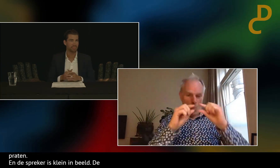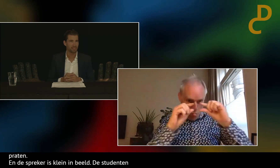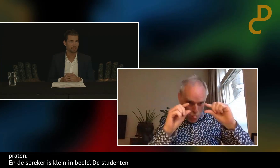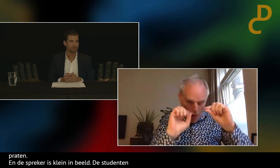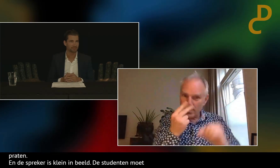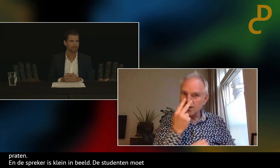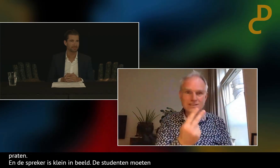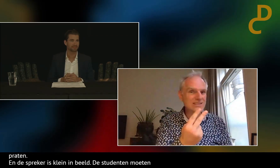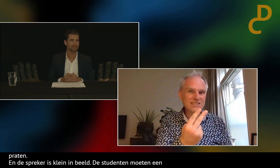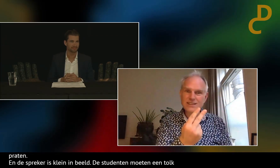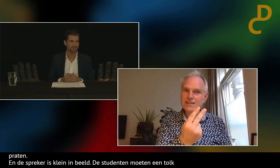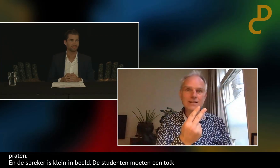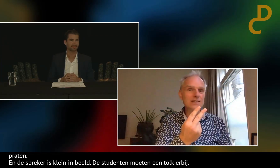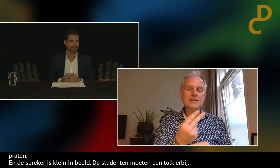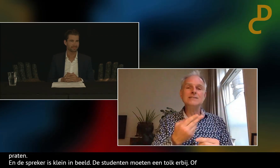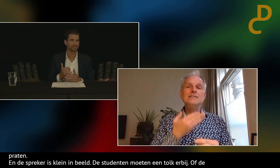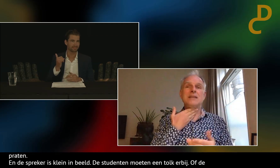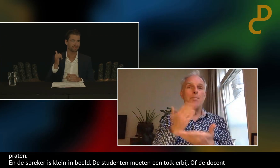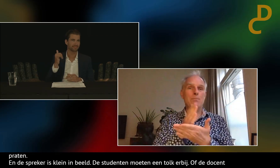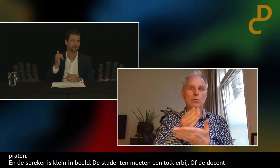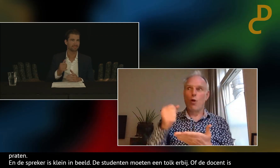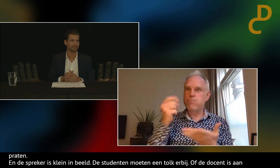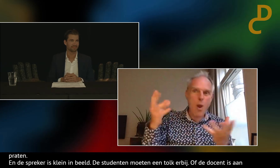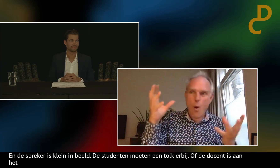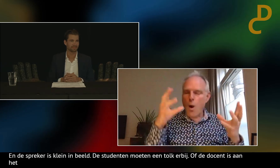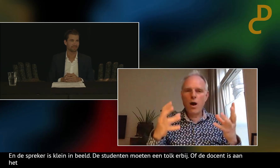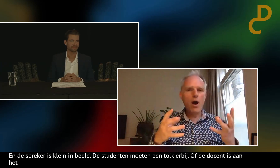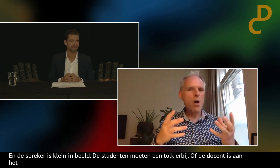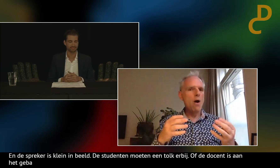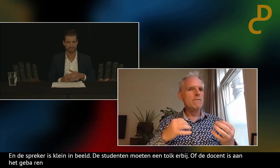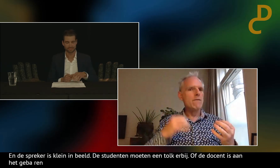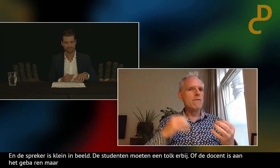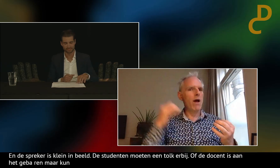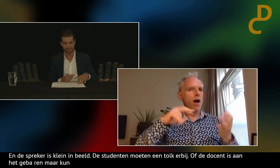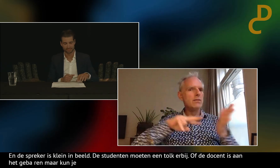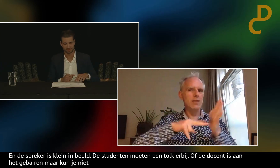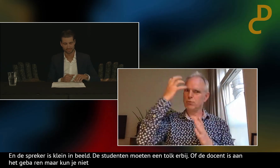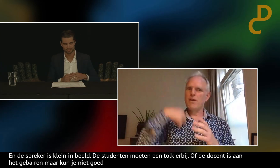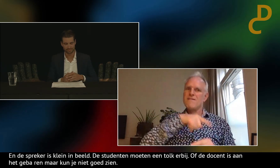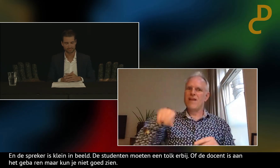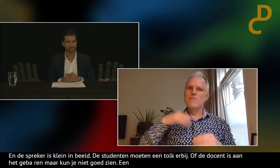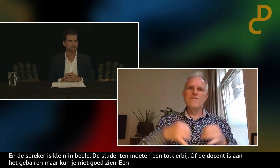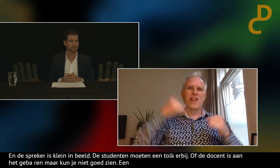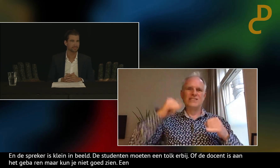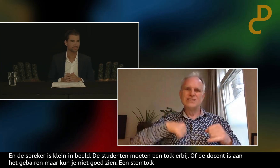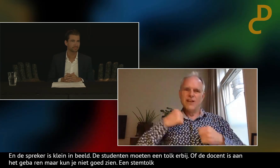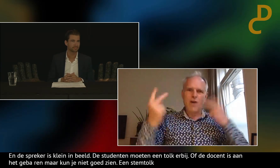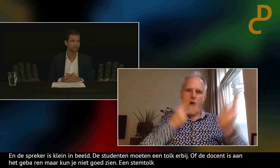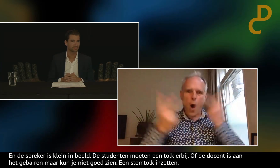die is aan het gebaren, maar op heel klein beeld wat je niet goed kan zien. En een stemtolk inzetten. Dus het waren wel heel veel technische